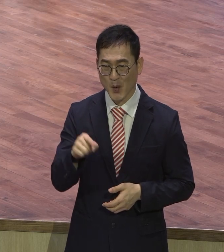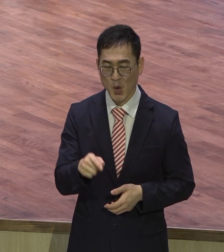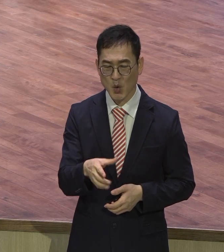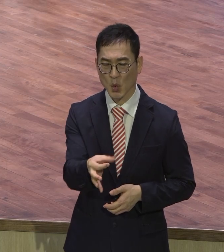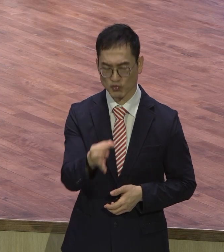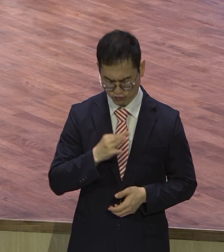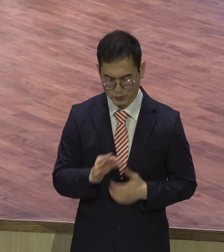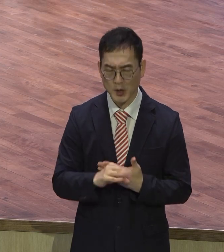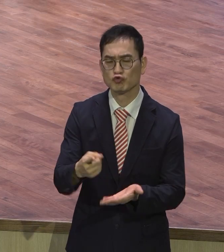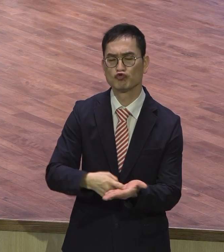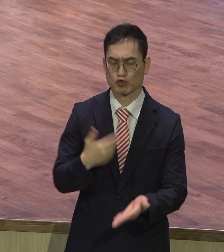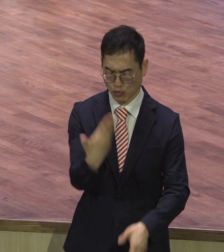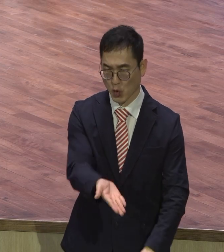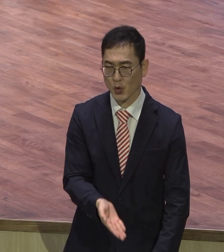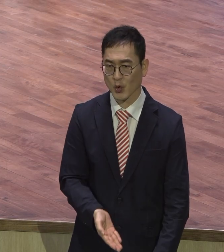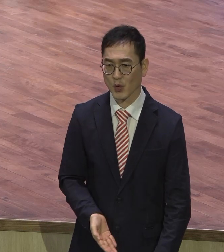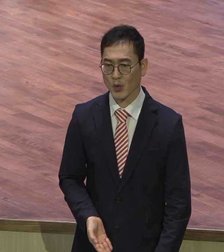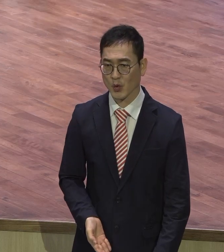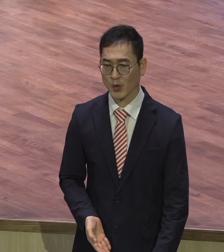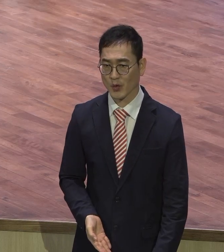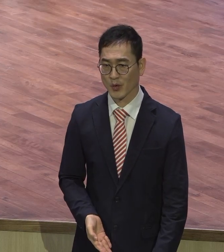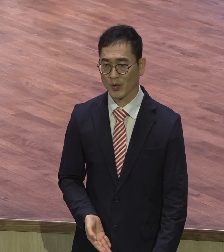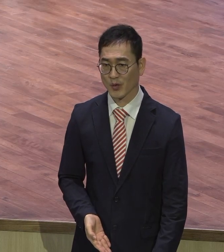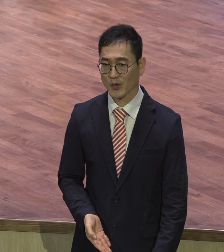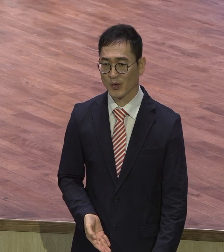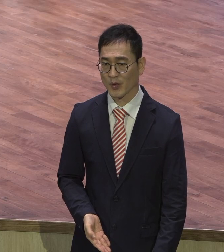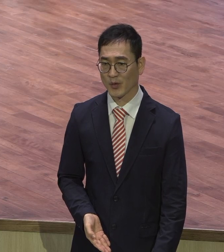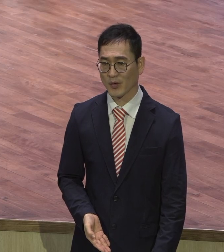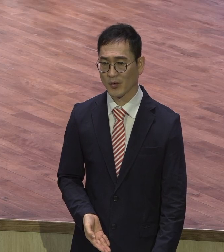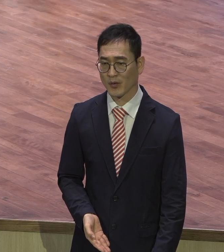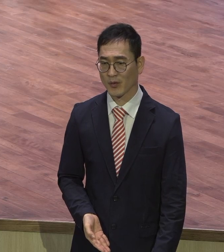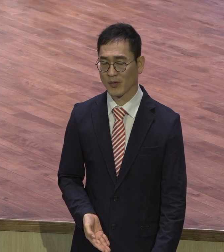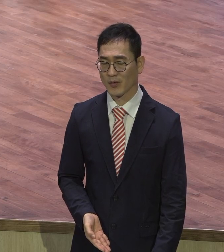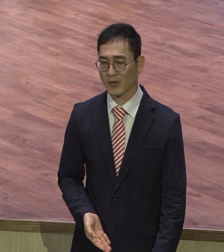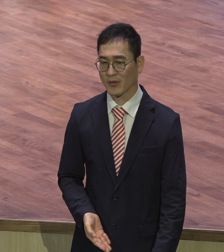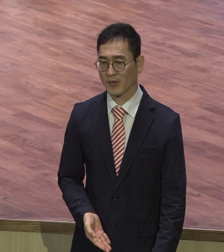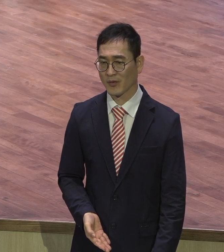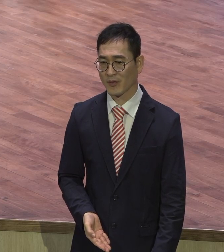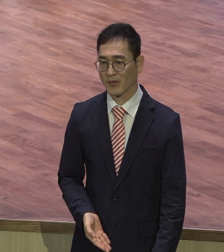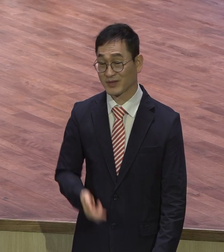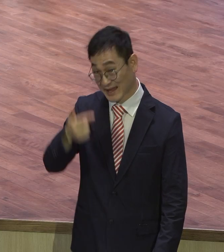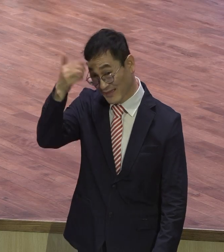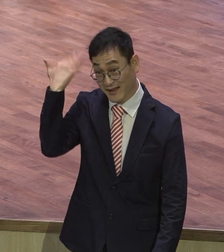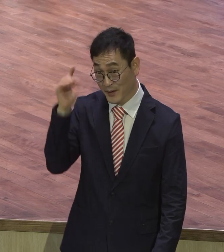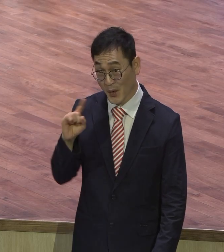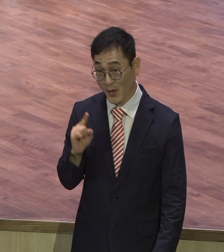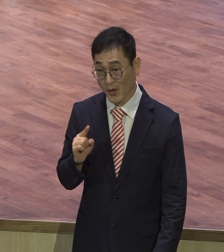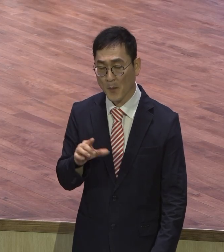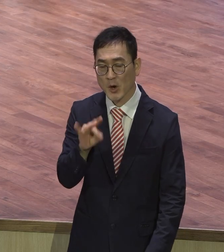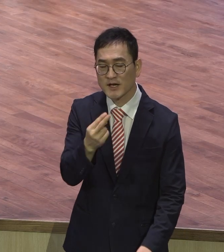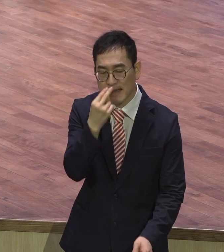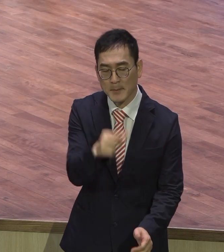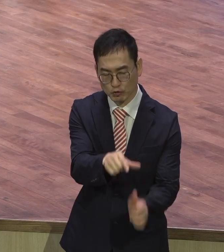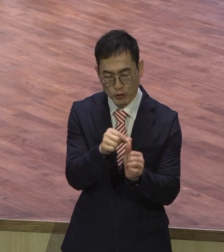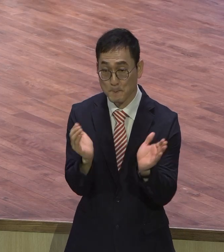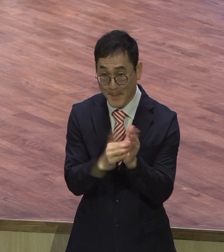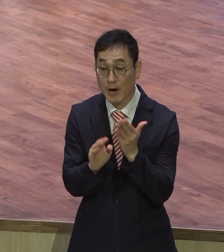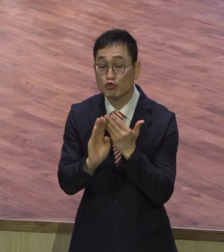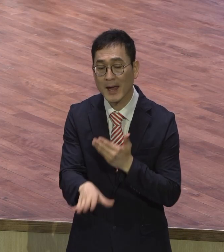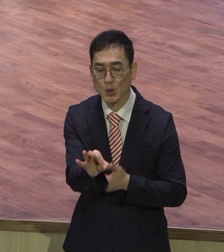돈부터 내라 그러는데 원래는 그게 아니에요 히포크라테스 선서에 의하면 생명도 살려놓고 봐라